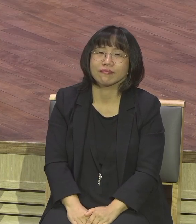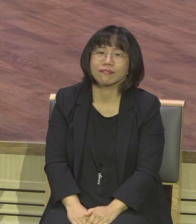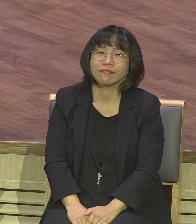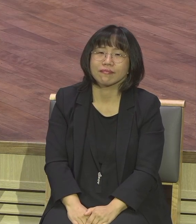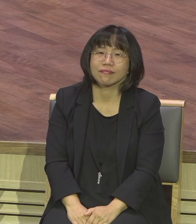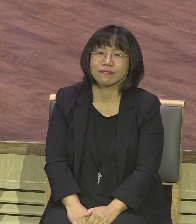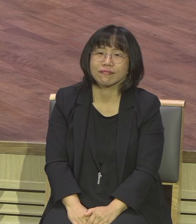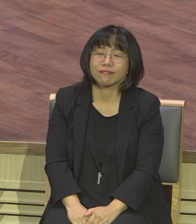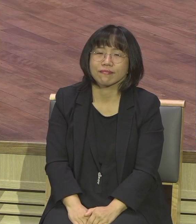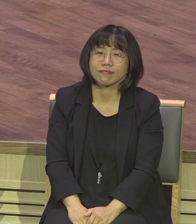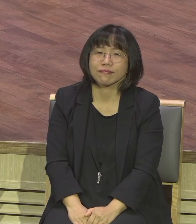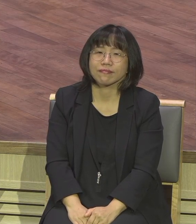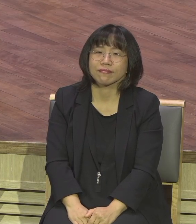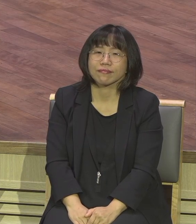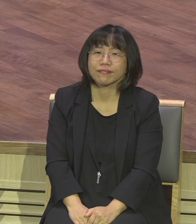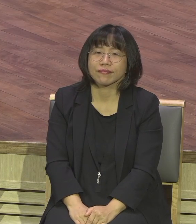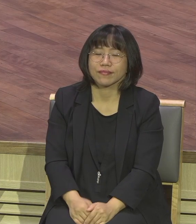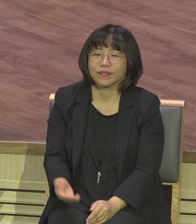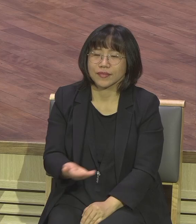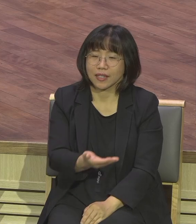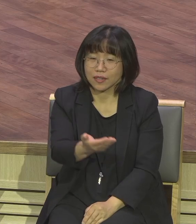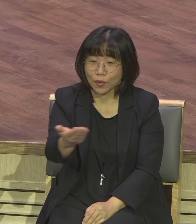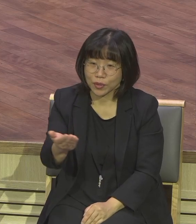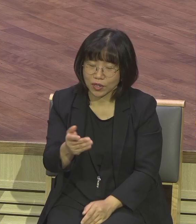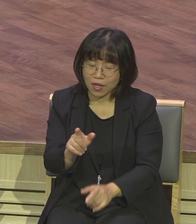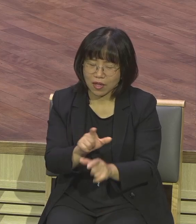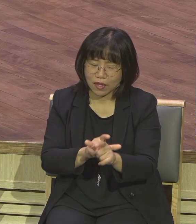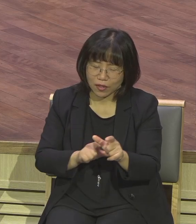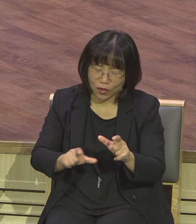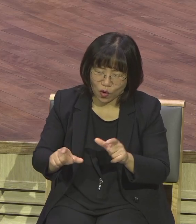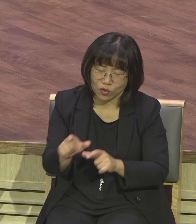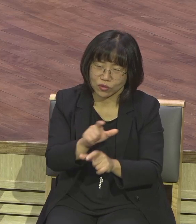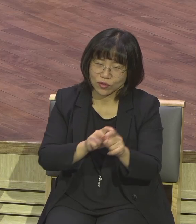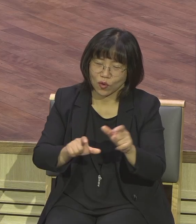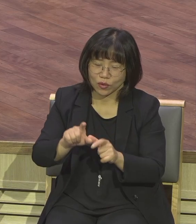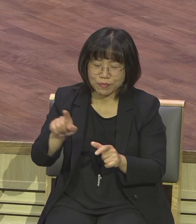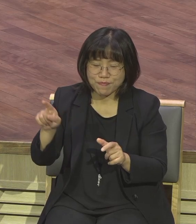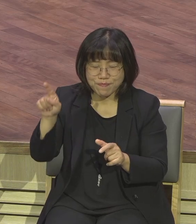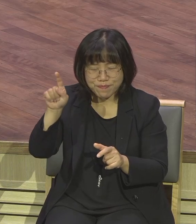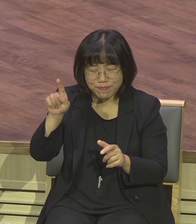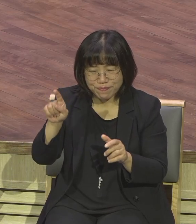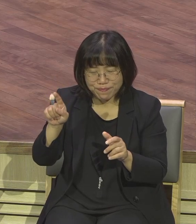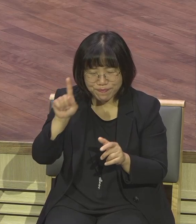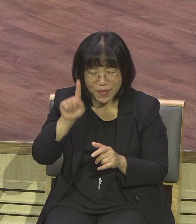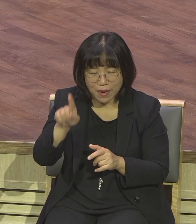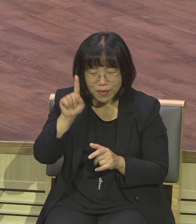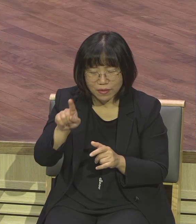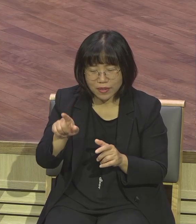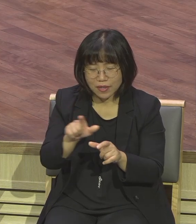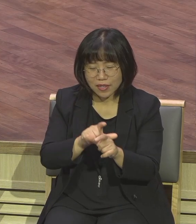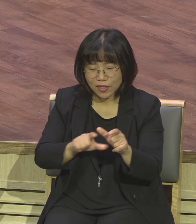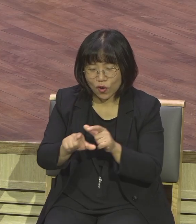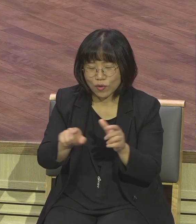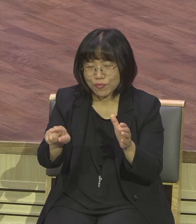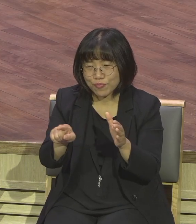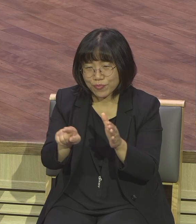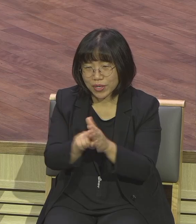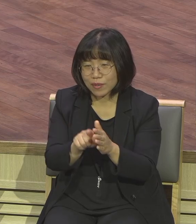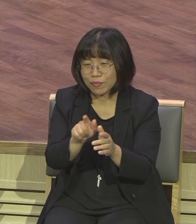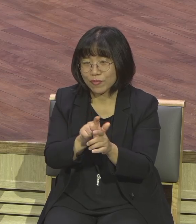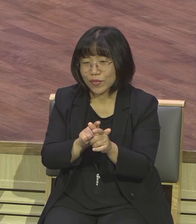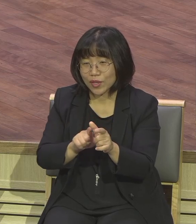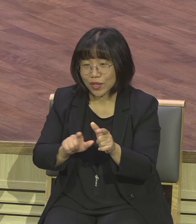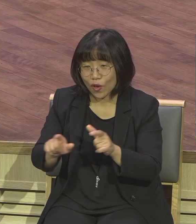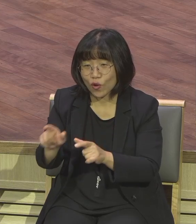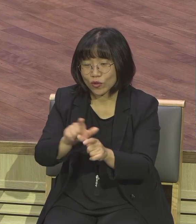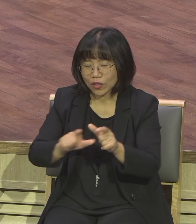영혼 가족들은요, 믿을수록 그 깊이와 높이와 그리스도의 그 사랑의 그 진리를